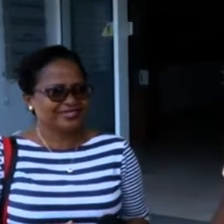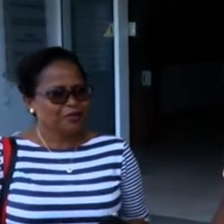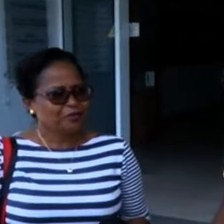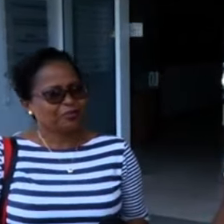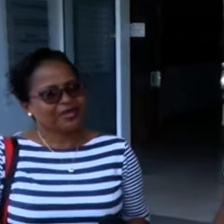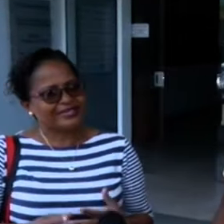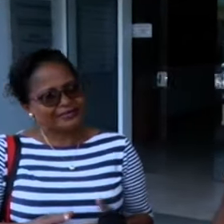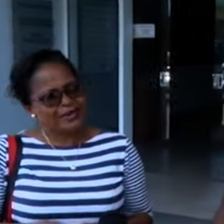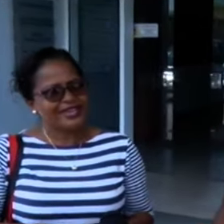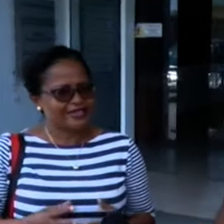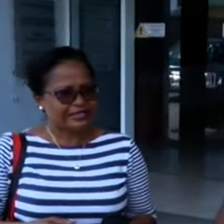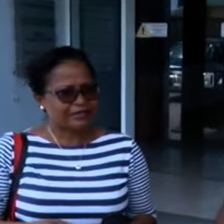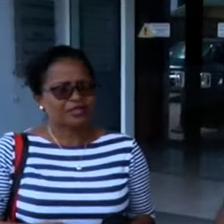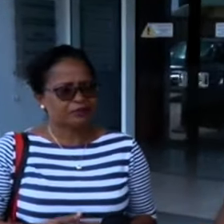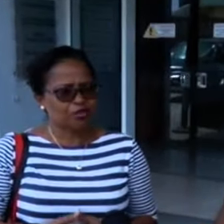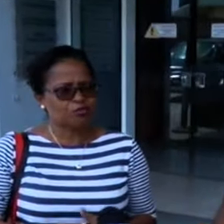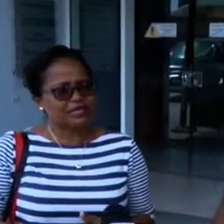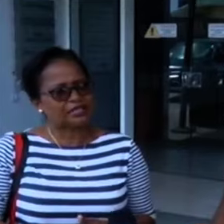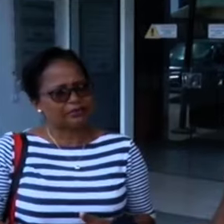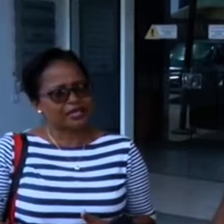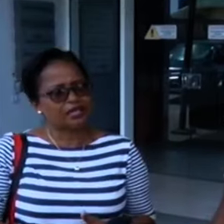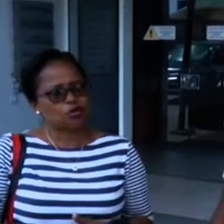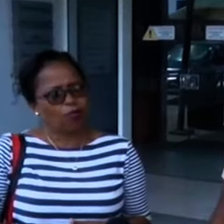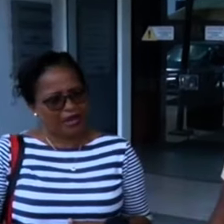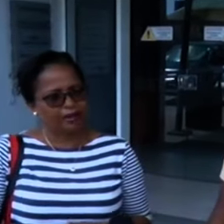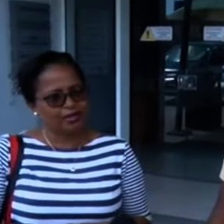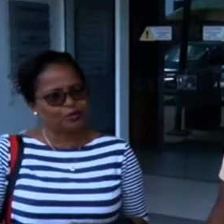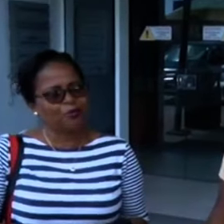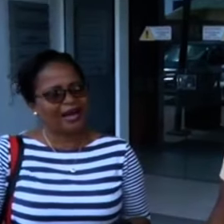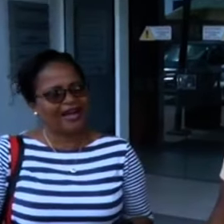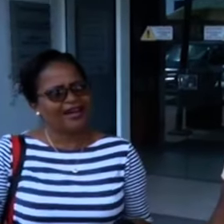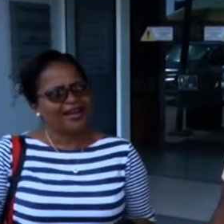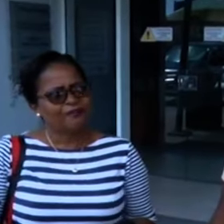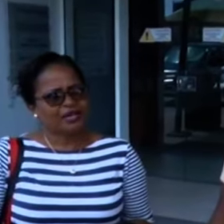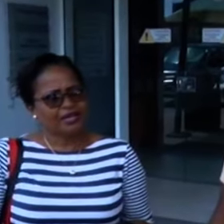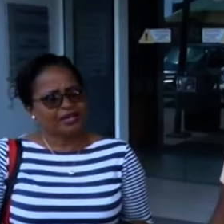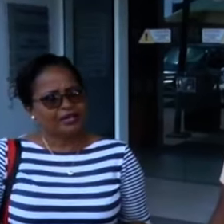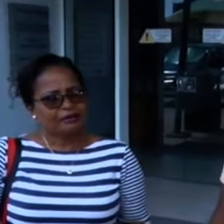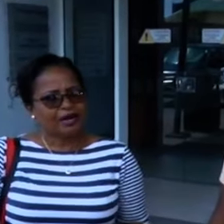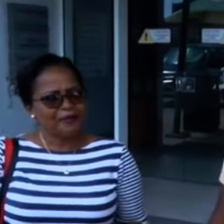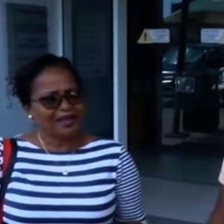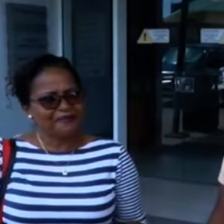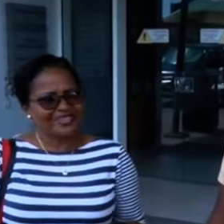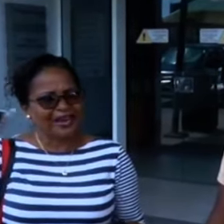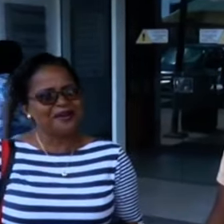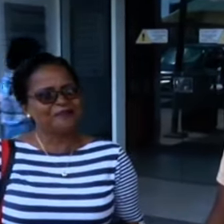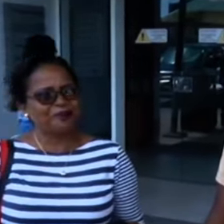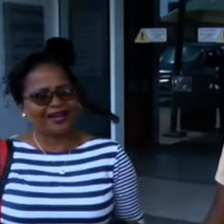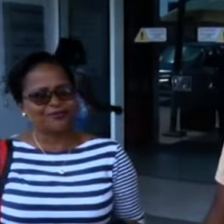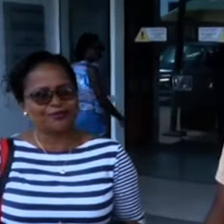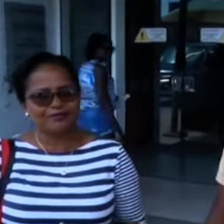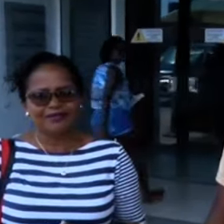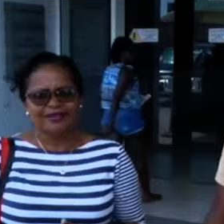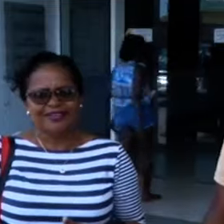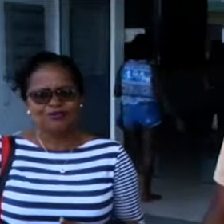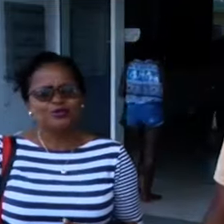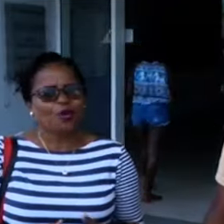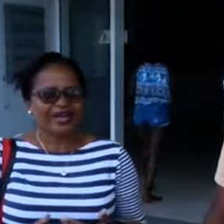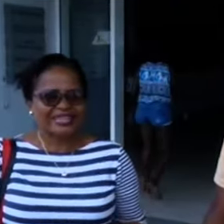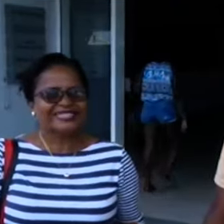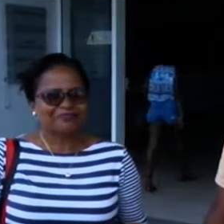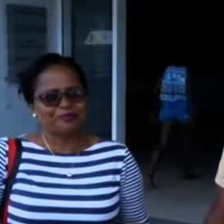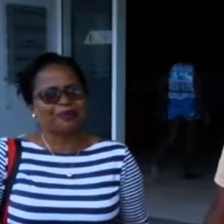dit nos pays béni si besoin nous besoin accepter les coumas pour les coumas mais quand même quoi